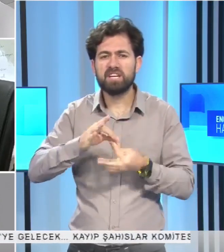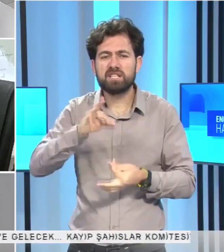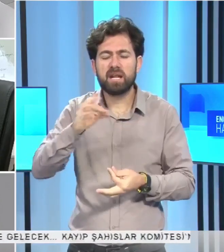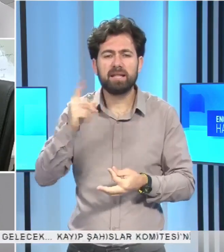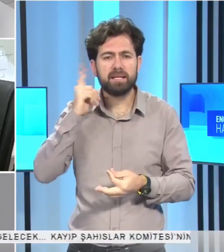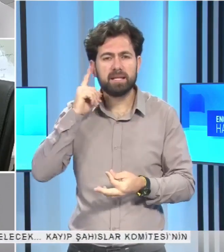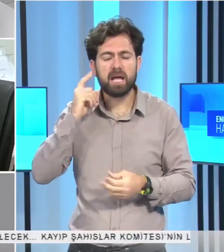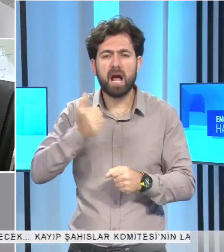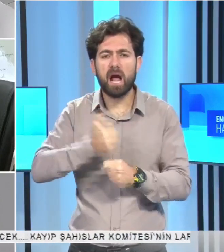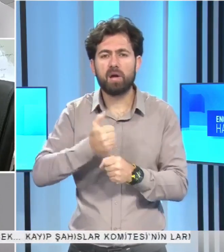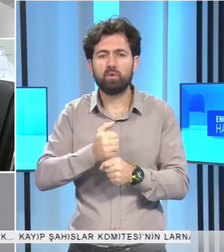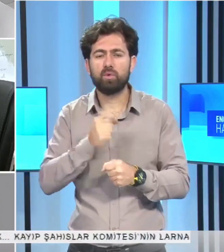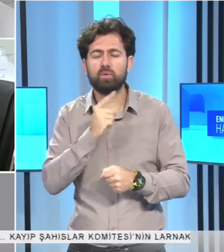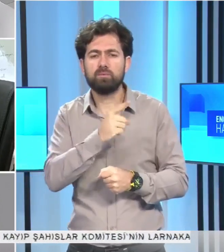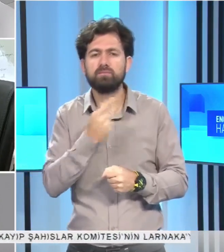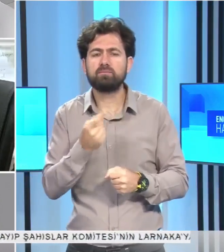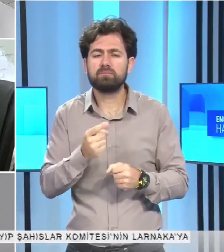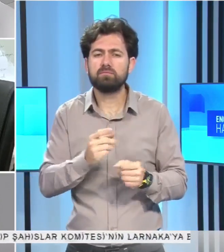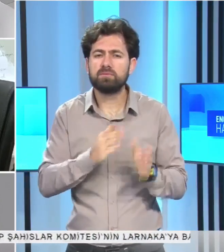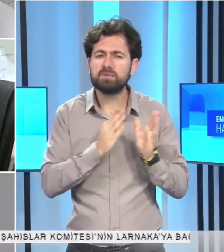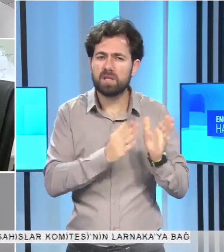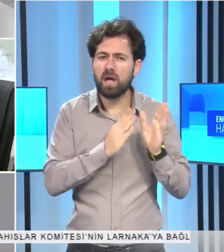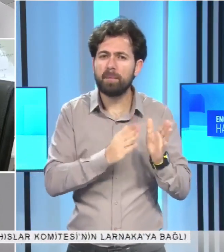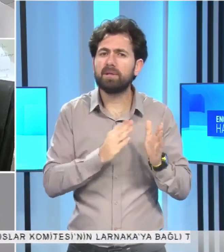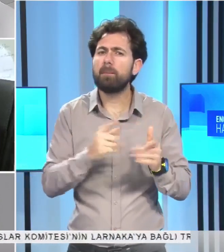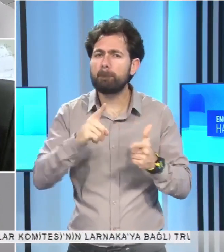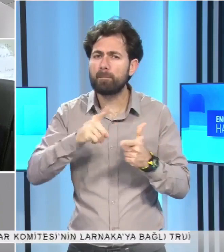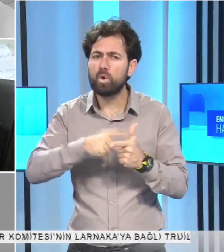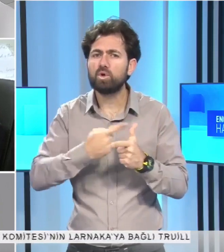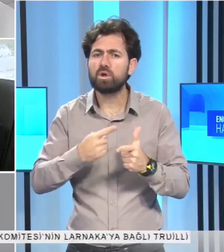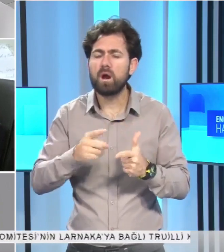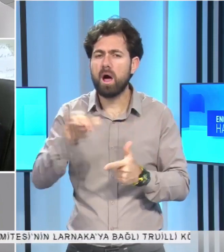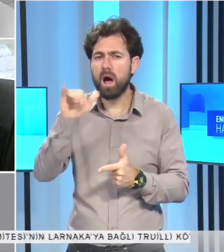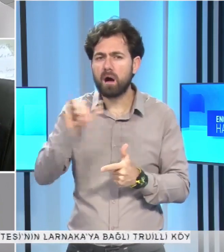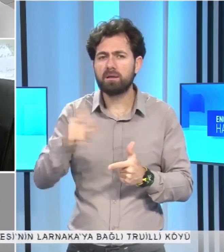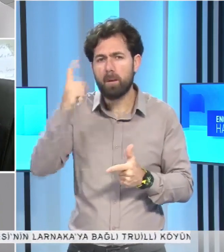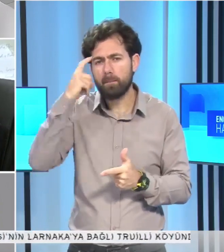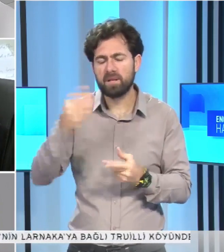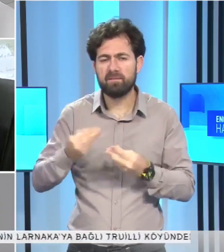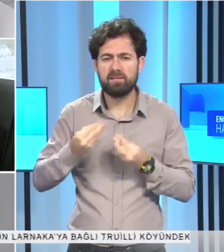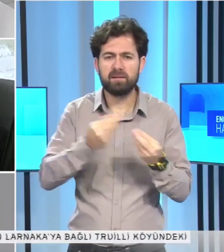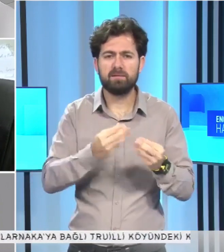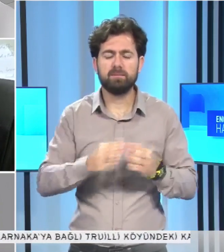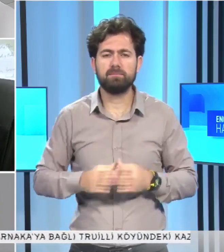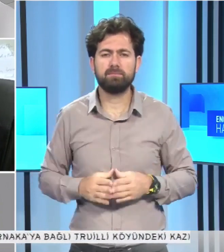dinleyen Gardianoğlu, yürüttükleri çalışmalar hakkında da bilgi verdi.